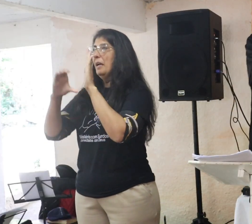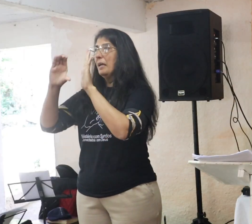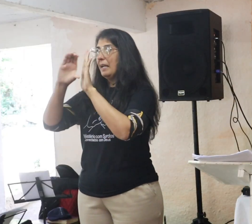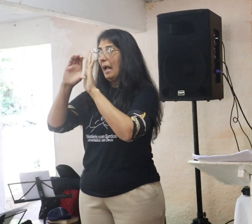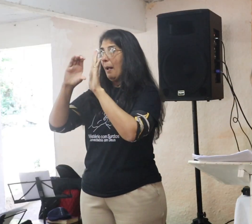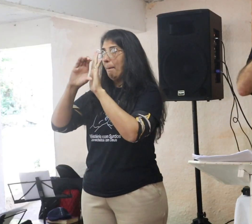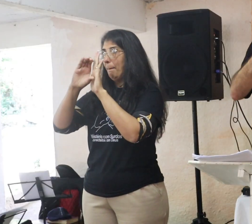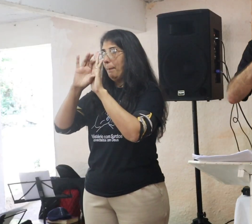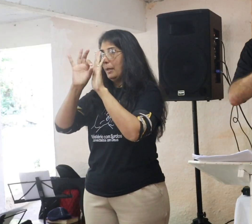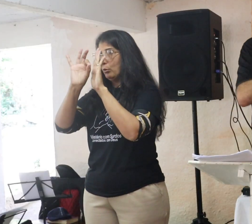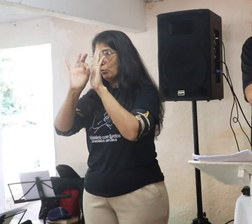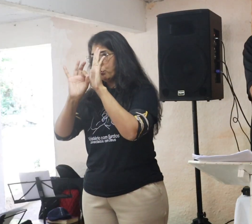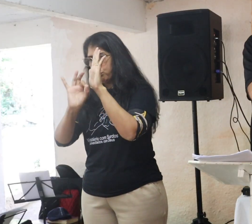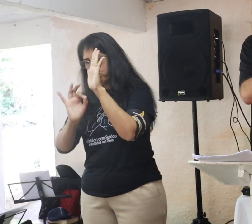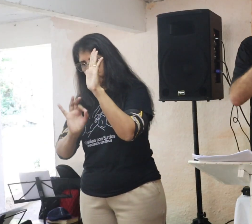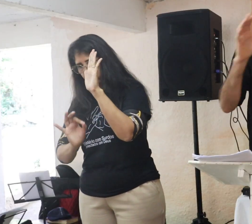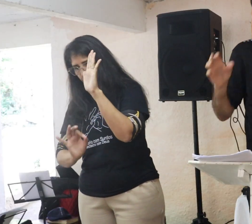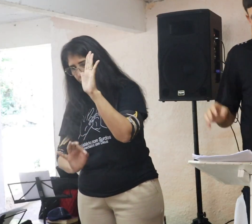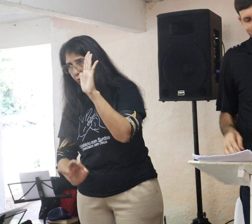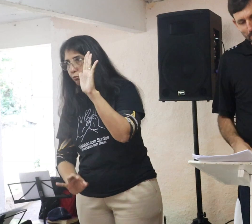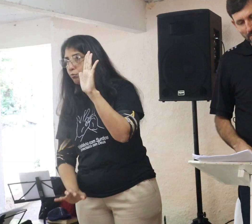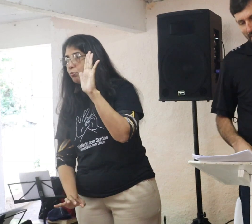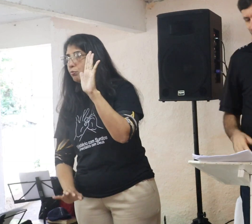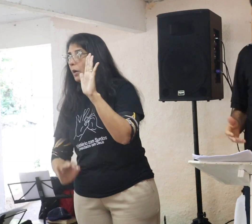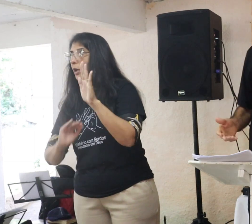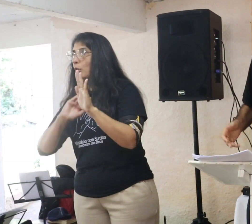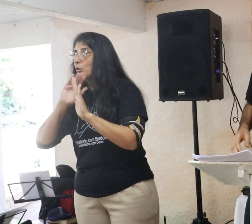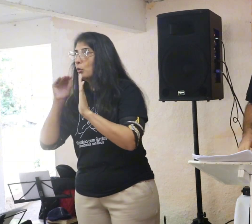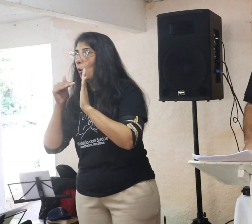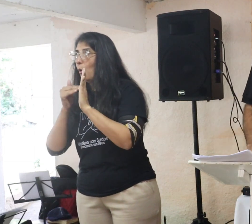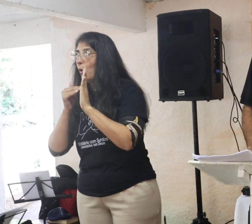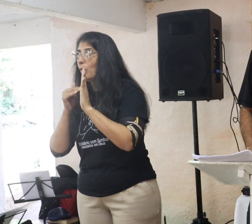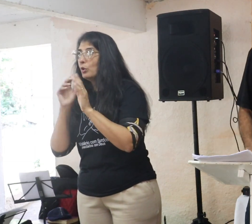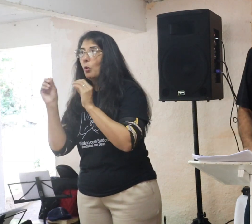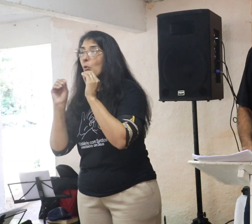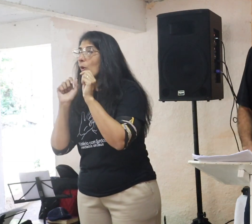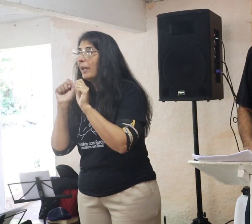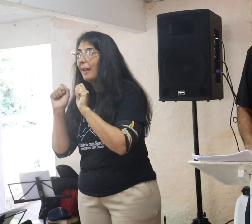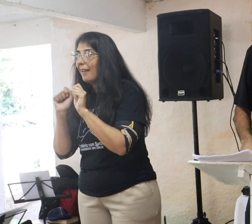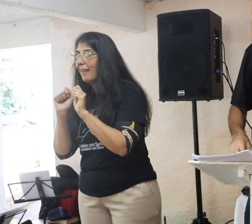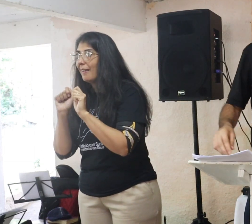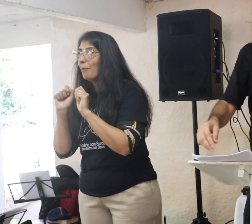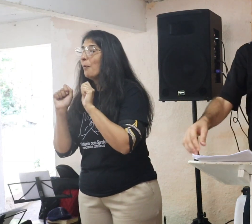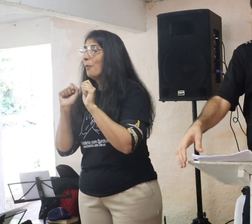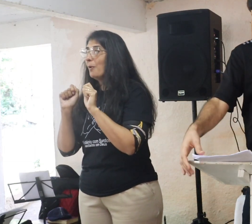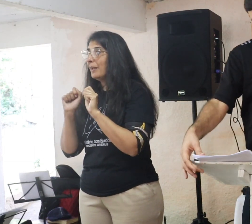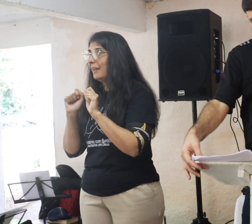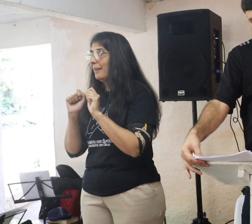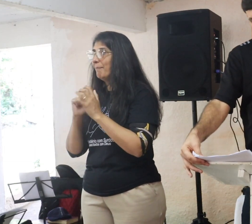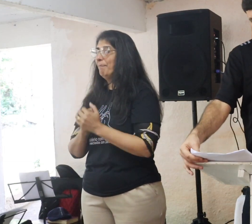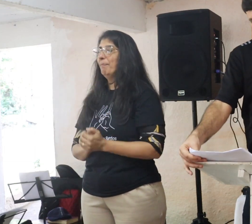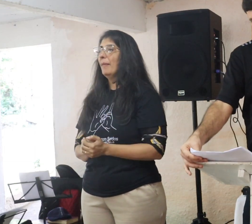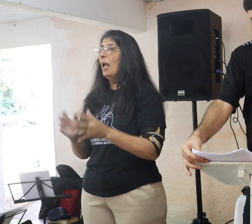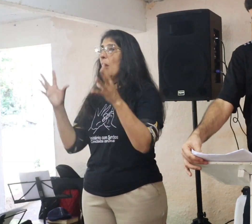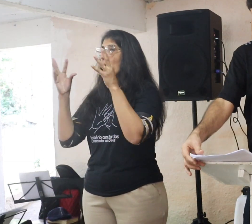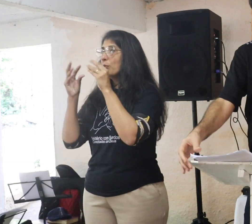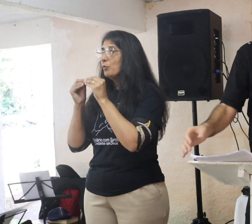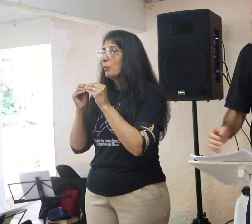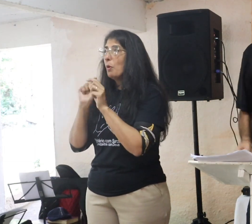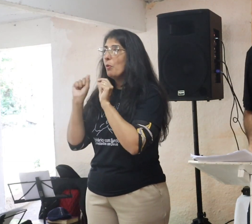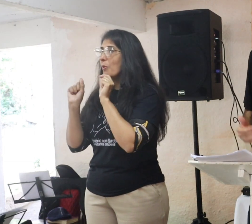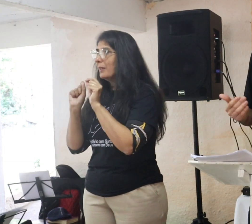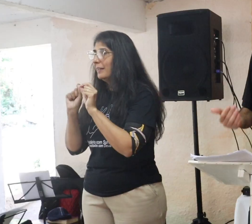olhamos para o capítulo inteiro, mas qual é a conclusão de todo esse capítulo? É o versículo 58. A conclusão é que